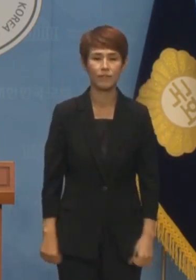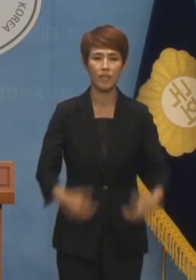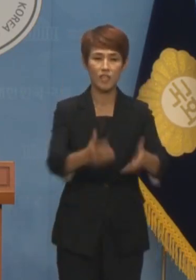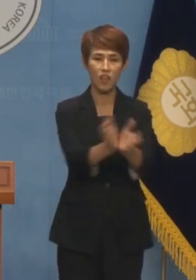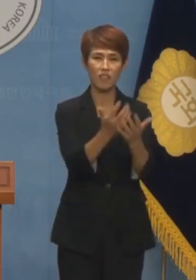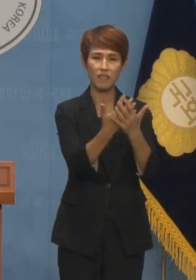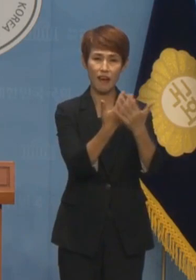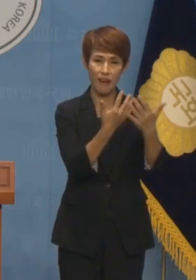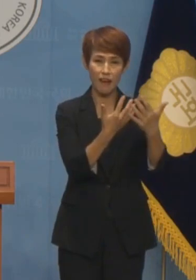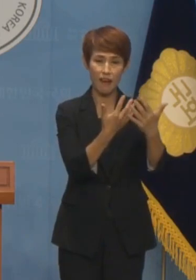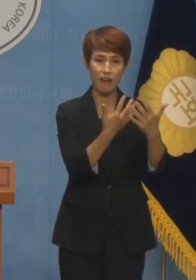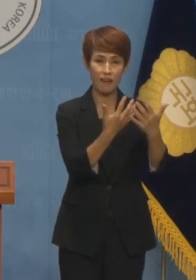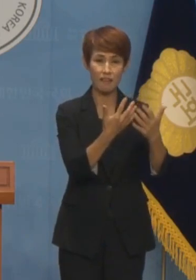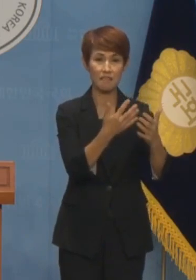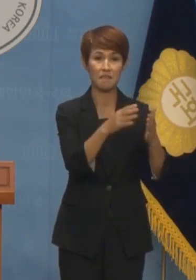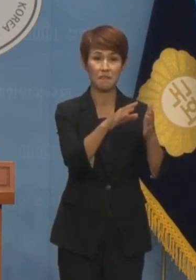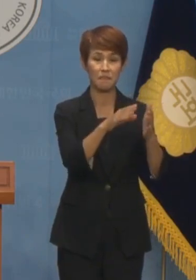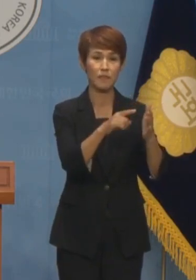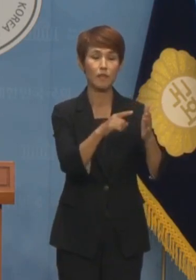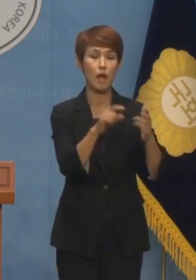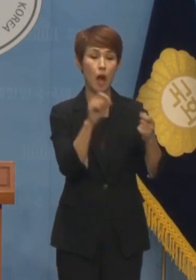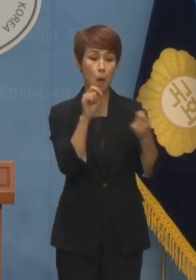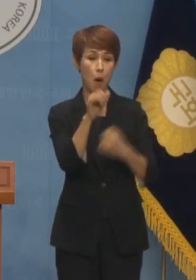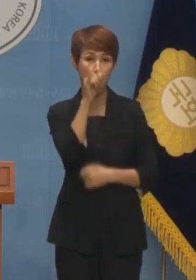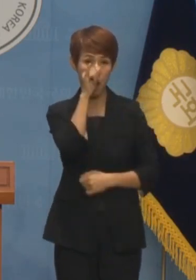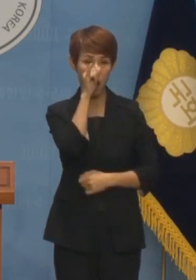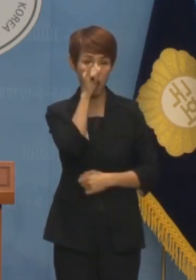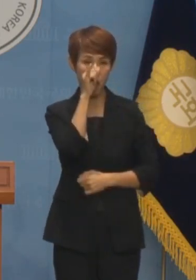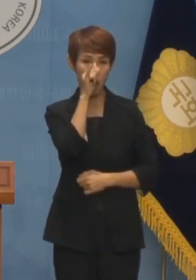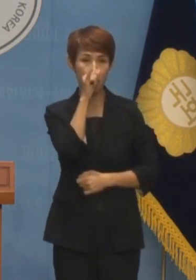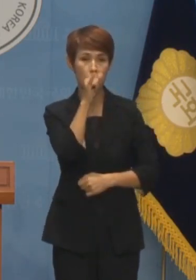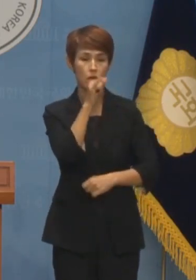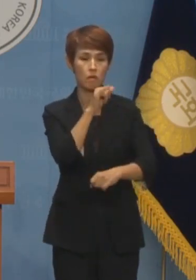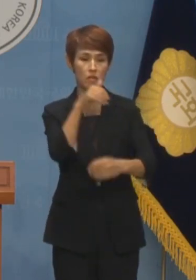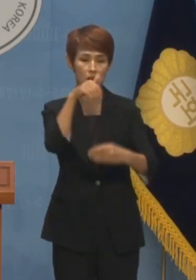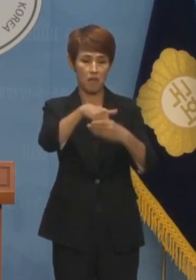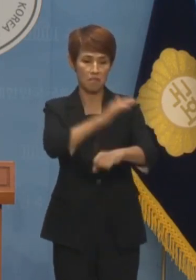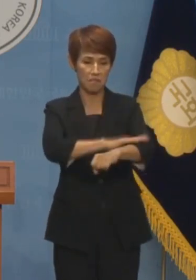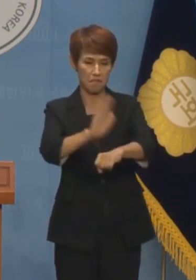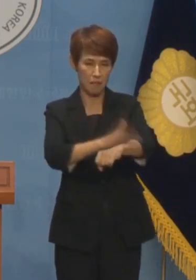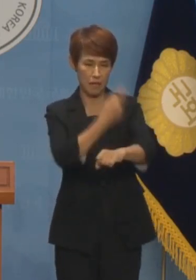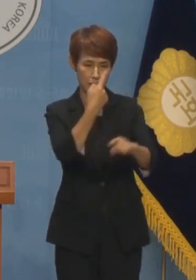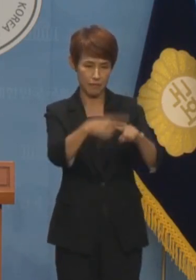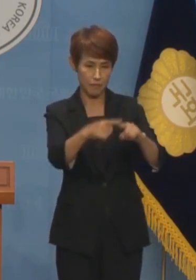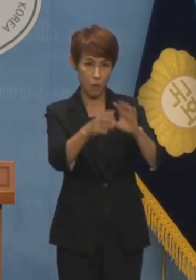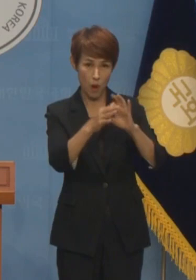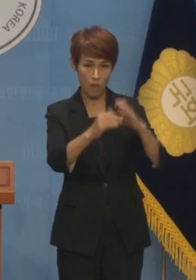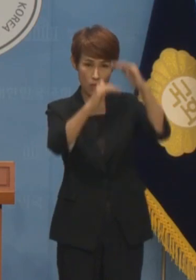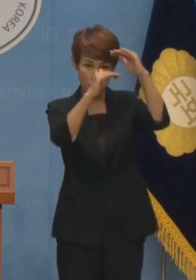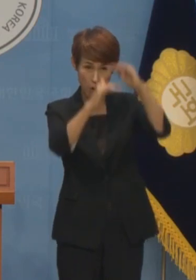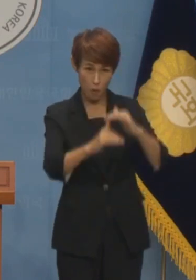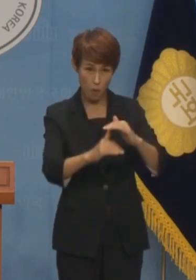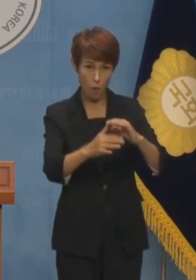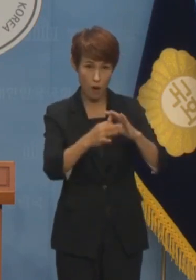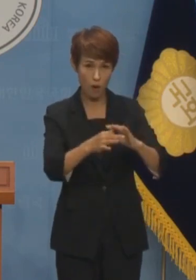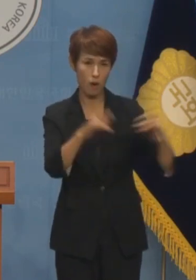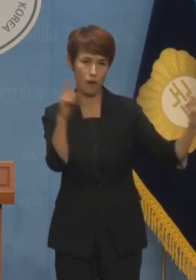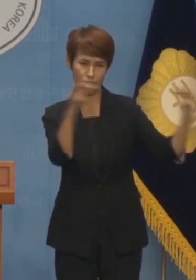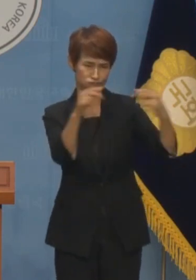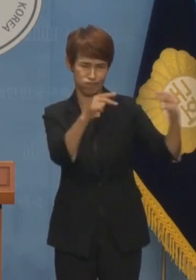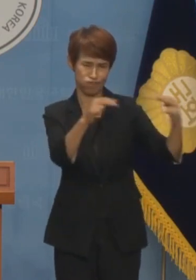전당대회를 앞둔 국민의힘이 총선 백서 발간을 두고 내용과 발간 시점에 대한 공방이 뜨겁습니다.